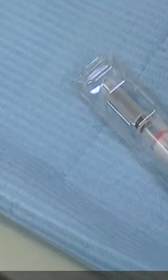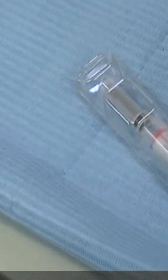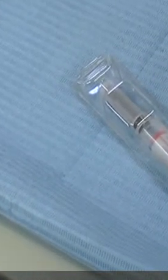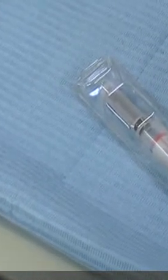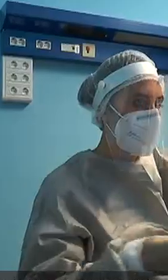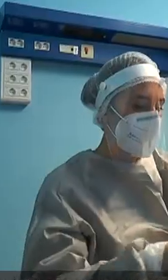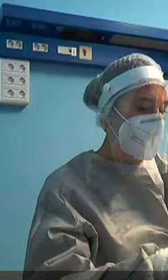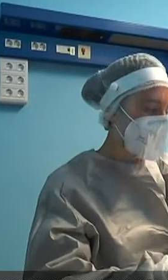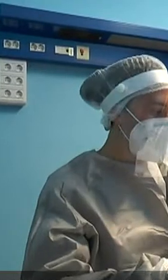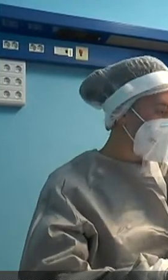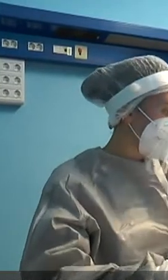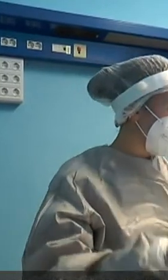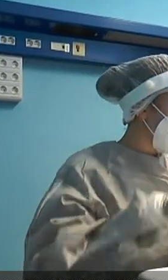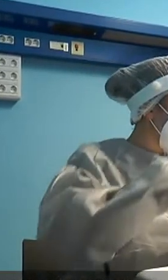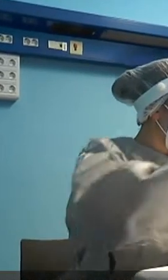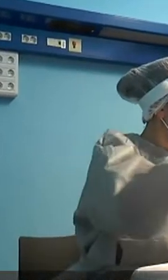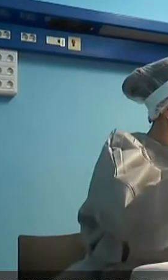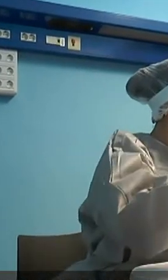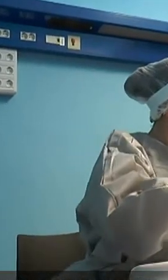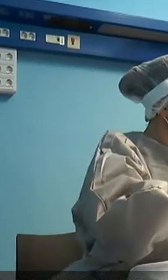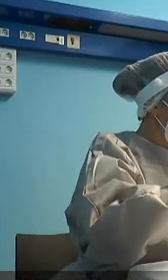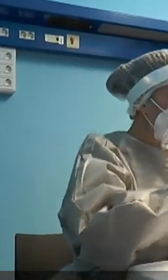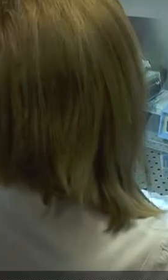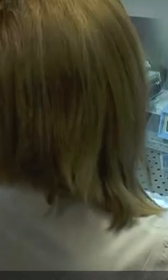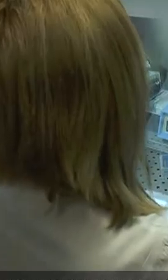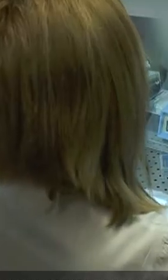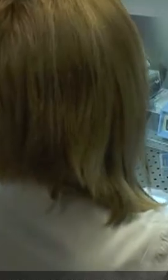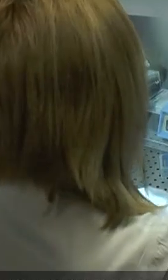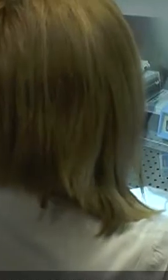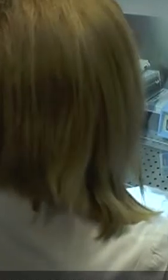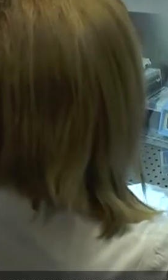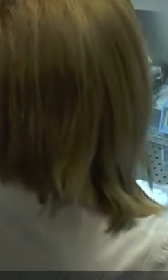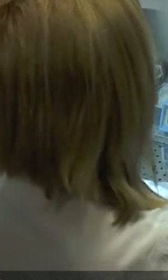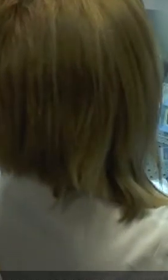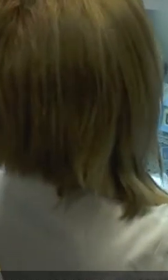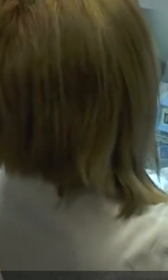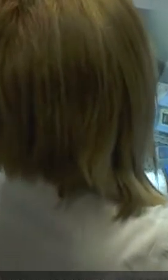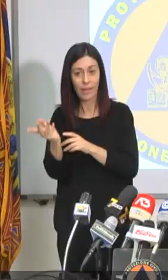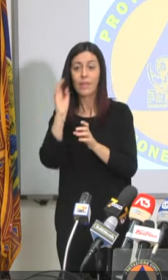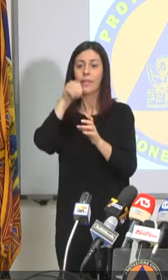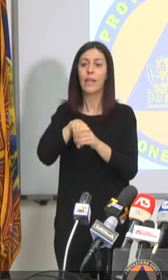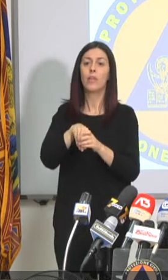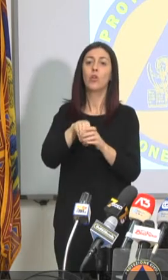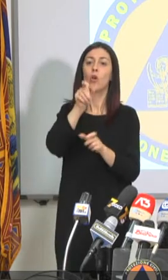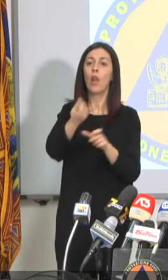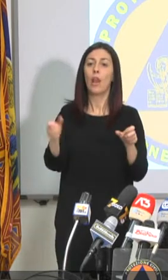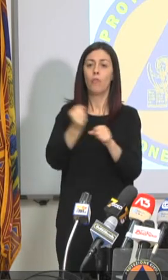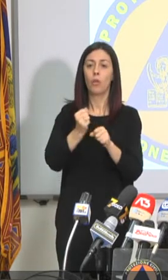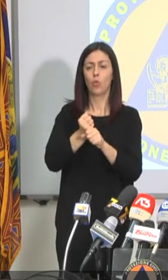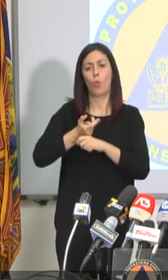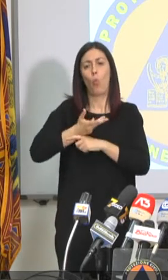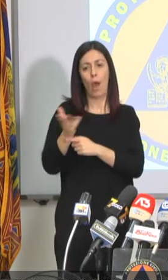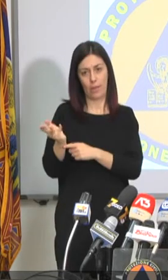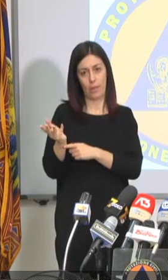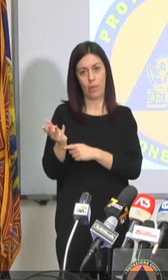personale sanitario regionale categoria che verrà è vaccinata con priorità probabilmente col vaccino dell'asite se questa è una rilevazione che partita